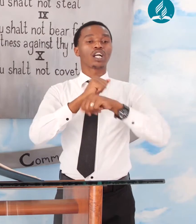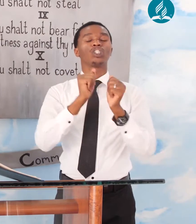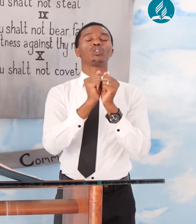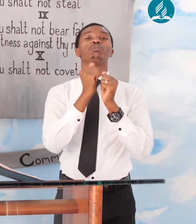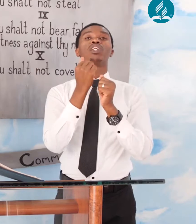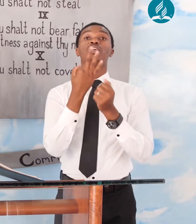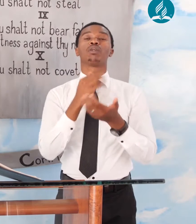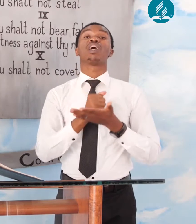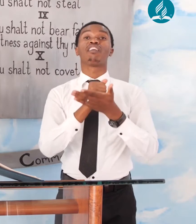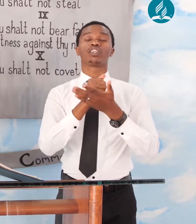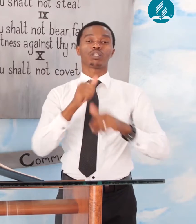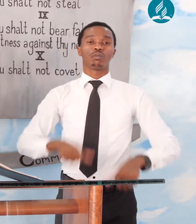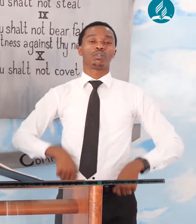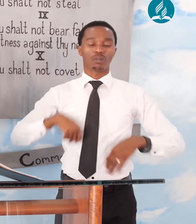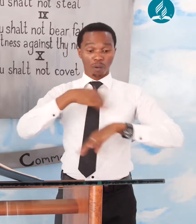Ahangaha